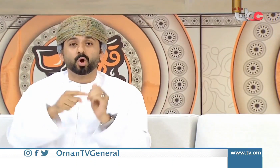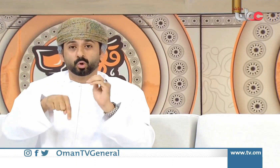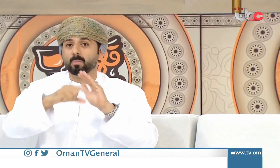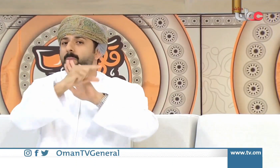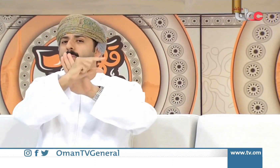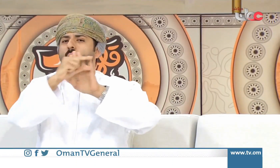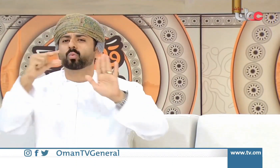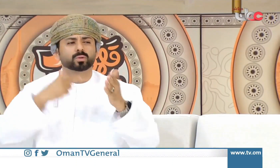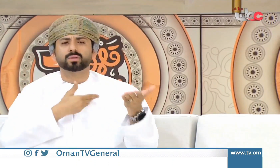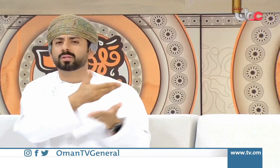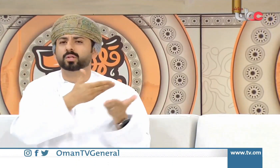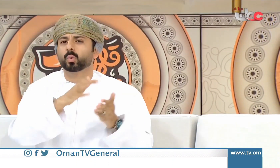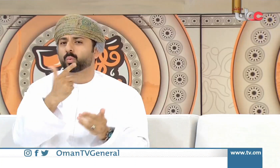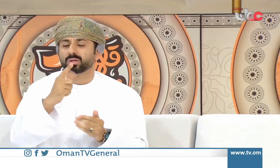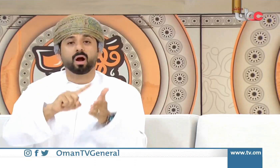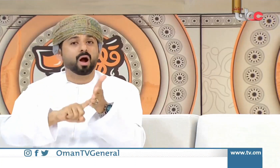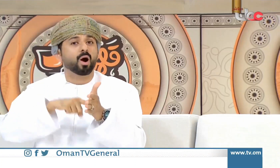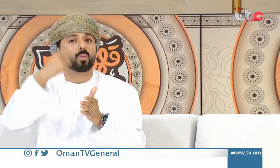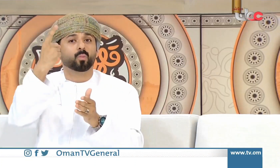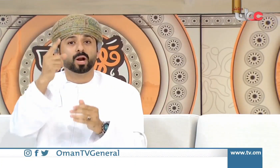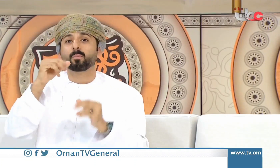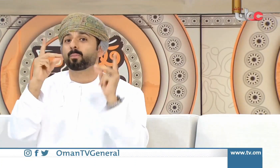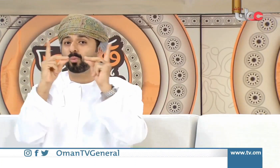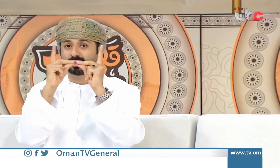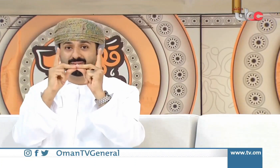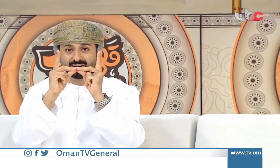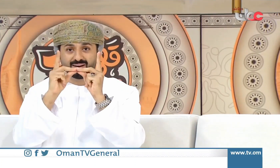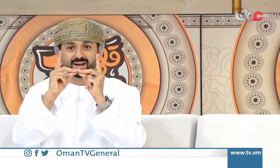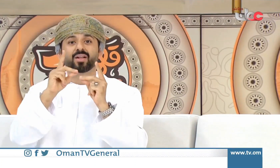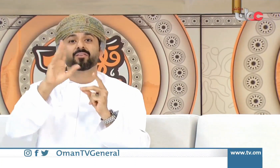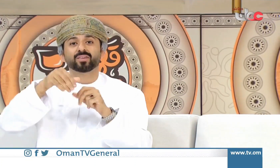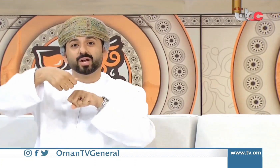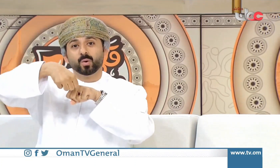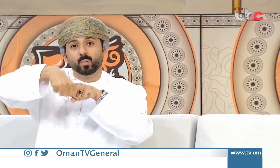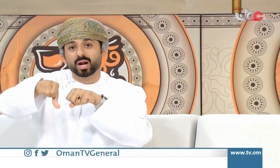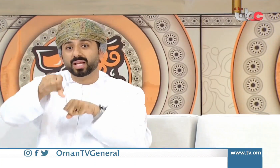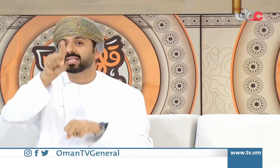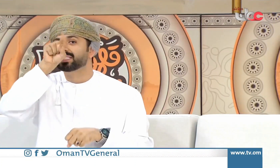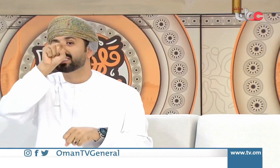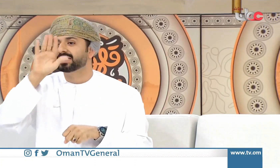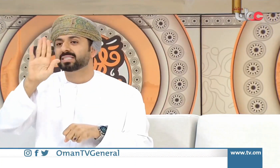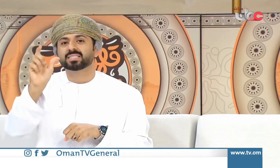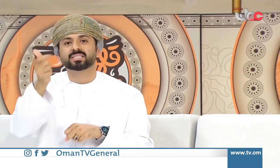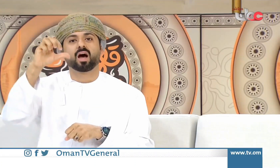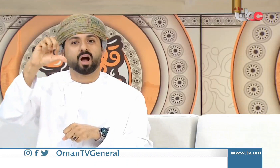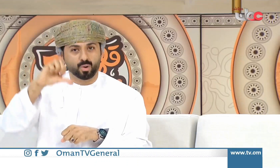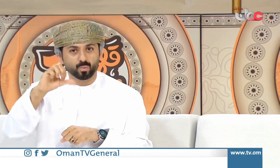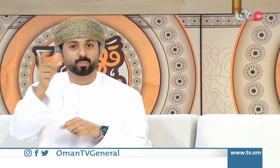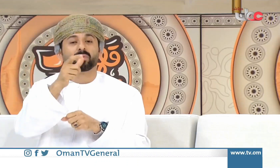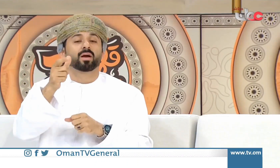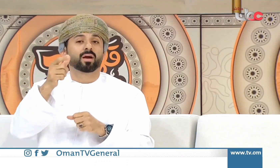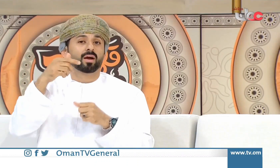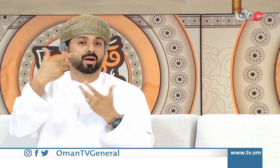وأهدى المغفور له صاحب الجلالة رسمة رائعة جدا. طبعا نتكلم اليوم عن الملتقى الأول